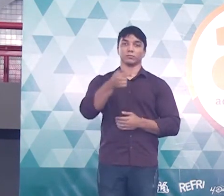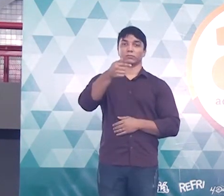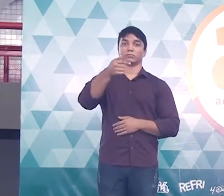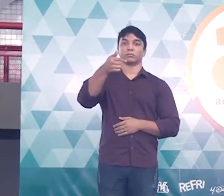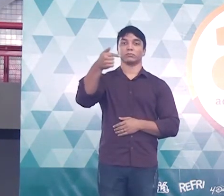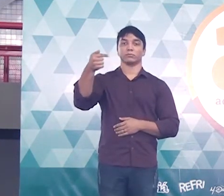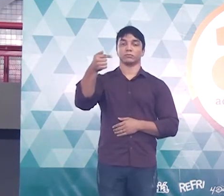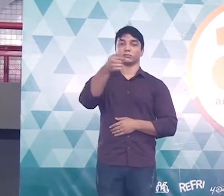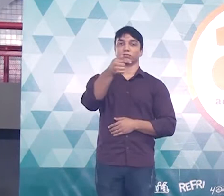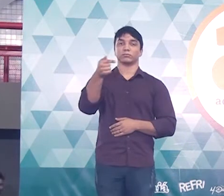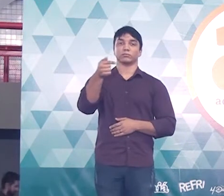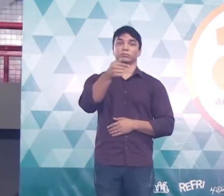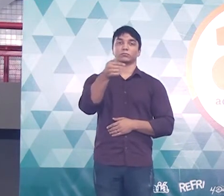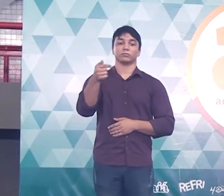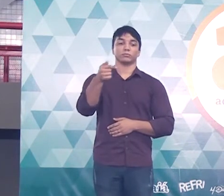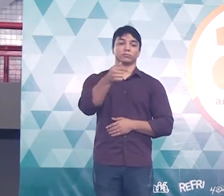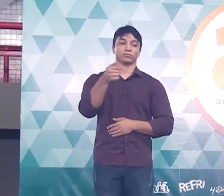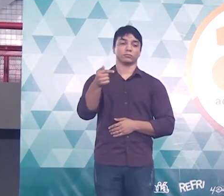77.